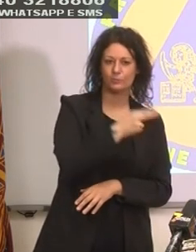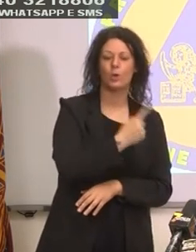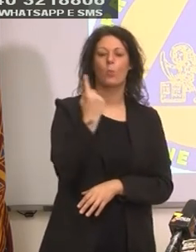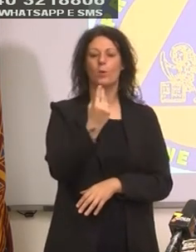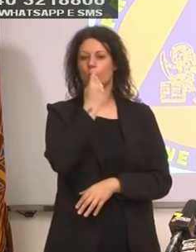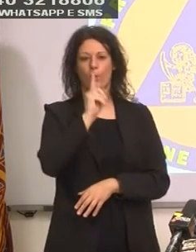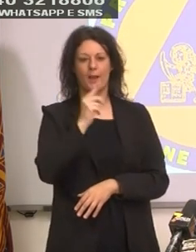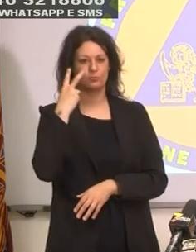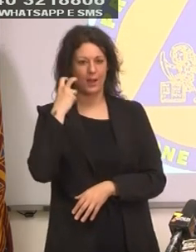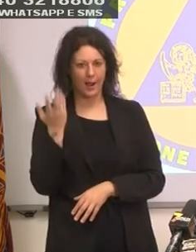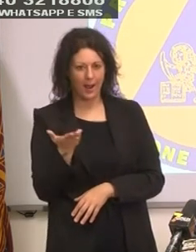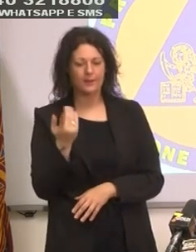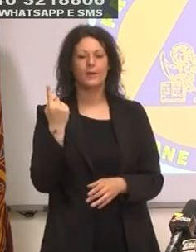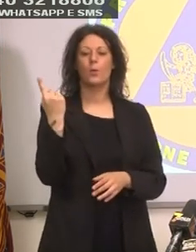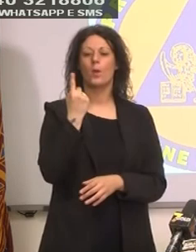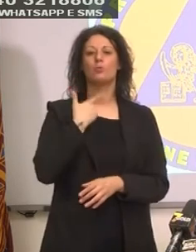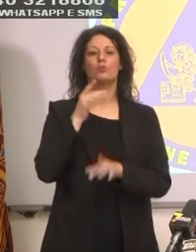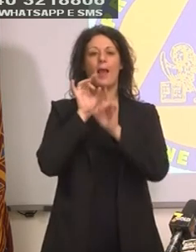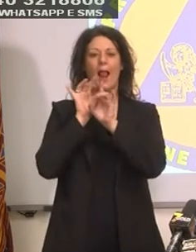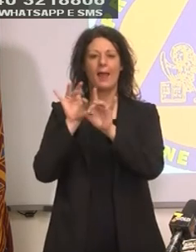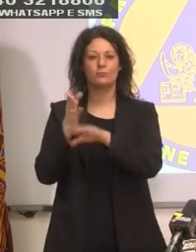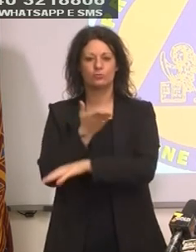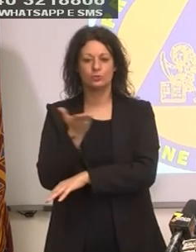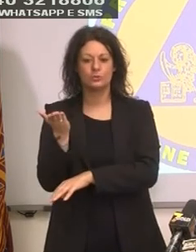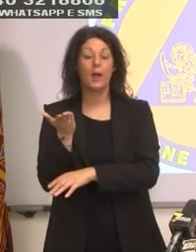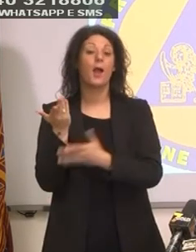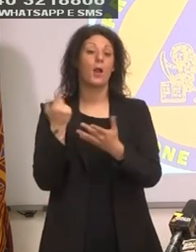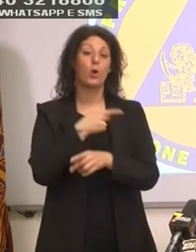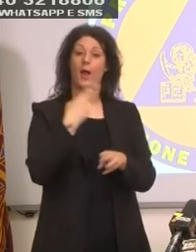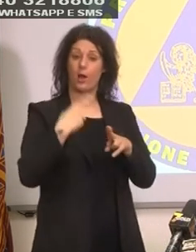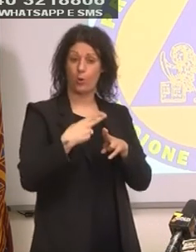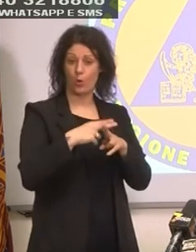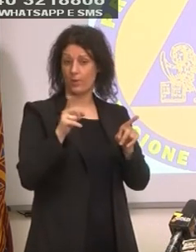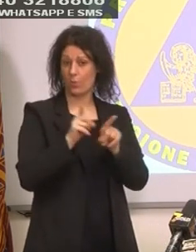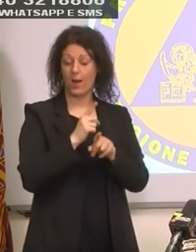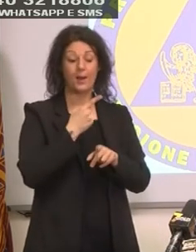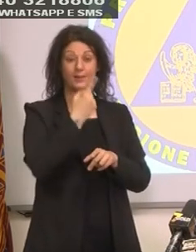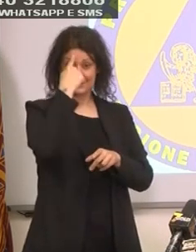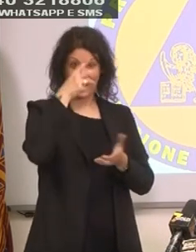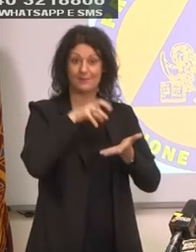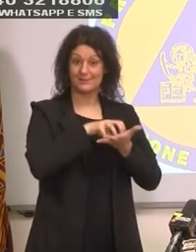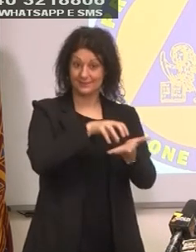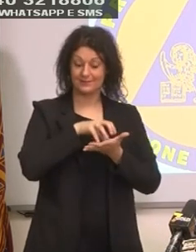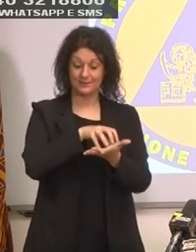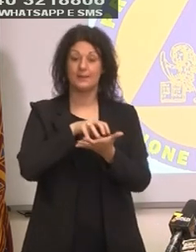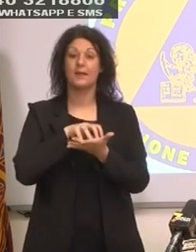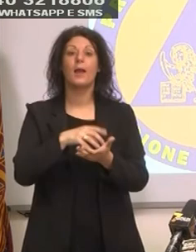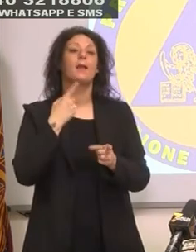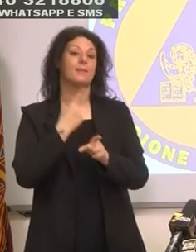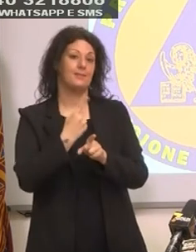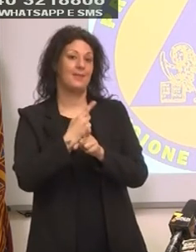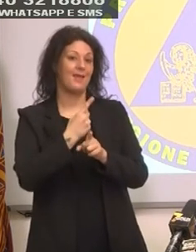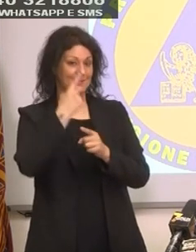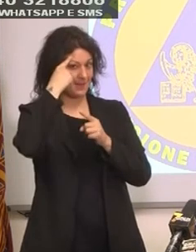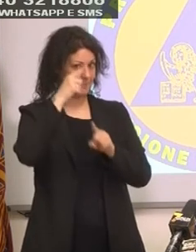c'è chi ha altre allergie alimentari. Ecco, quindi a Roma quando dispongono sappiano sempre che uno dei commensali si